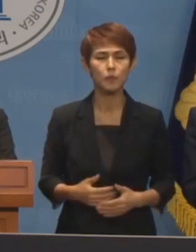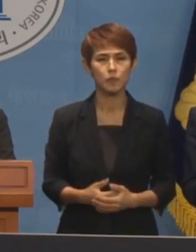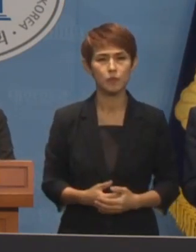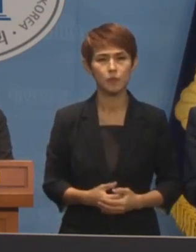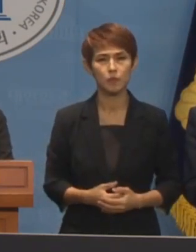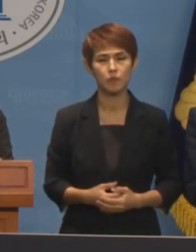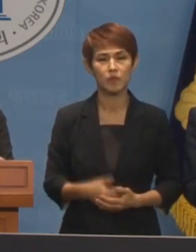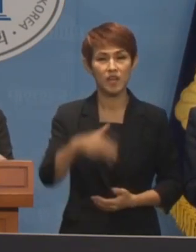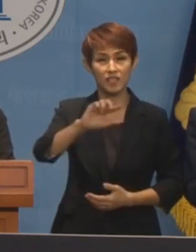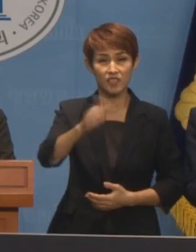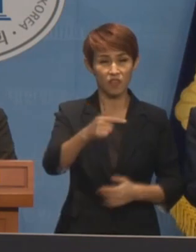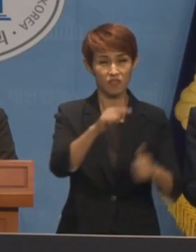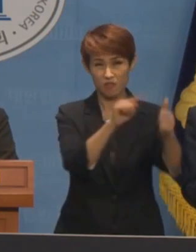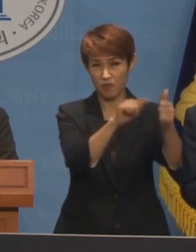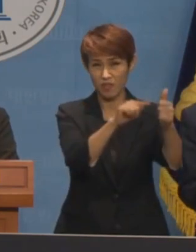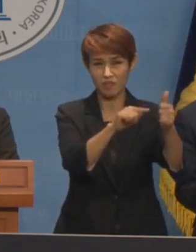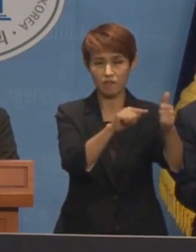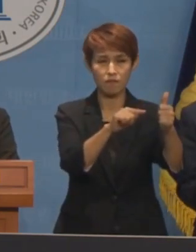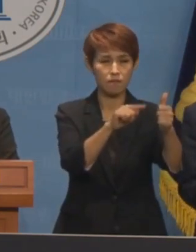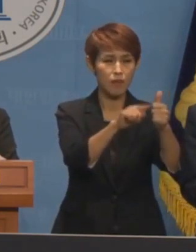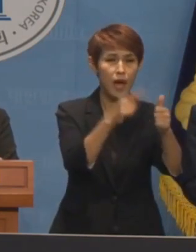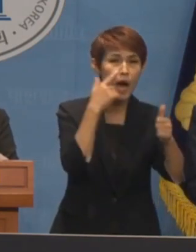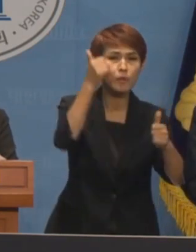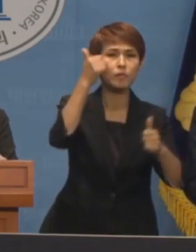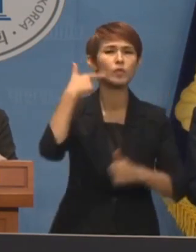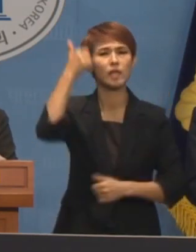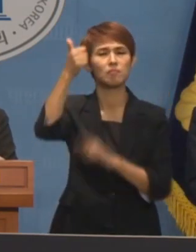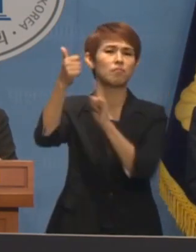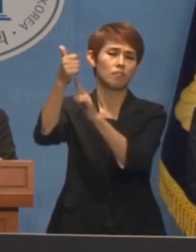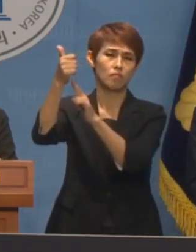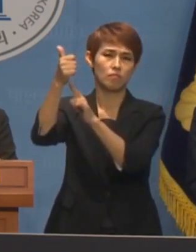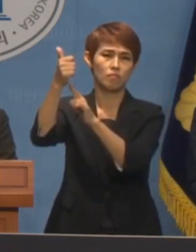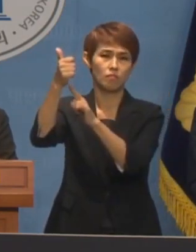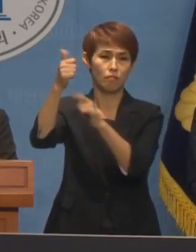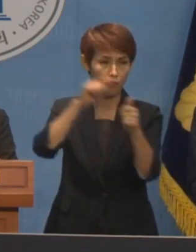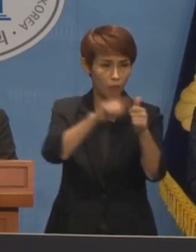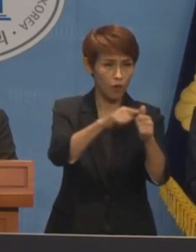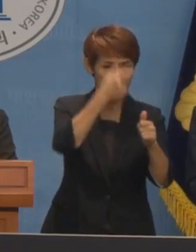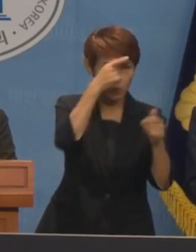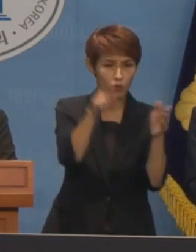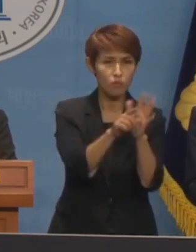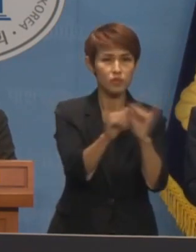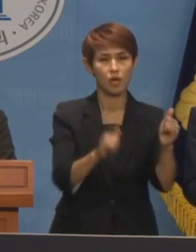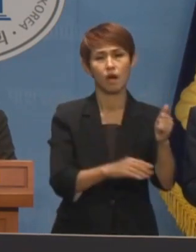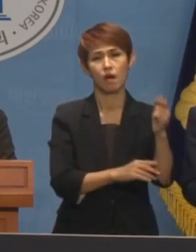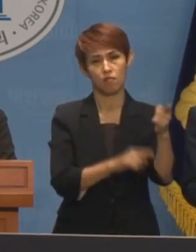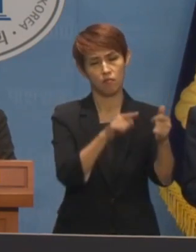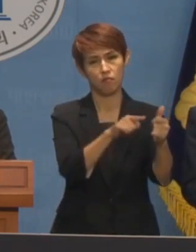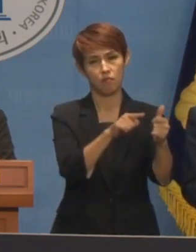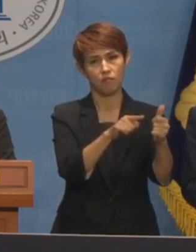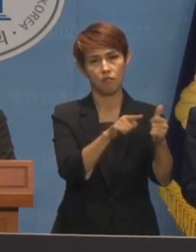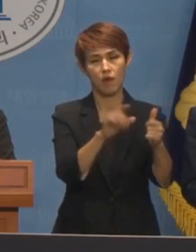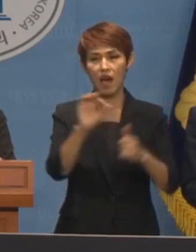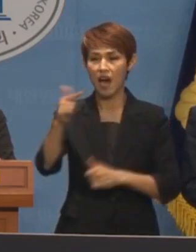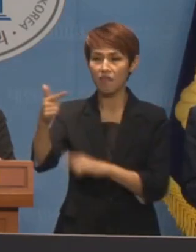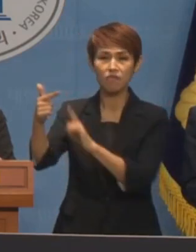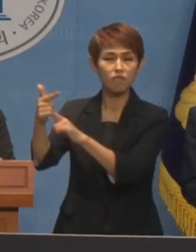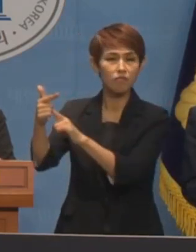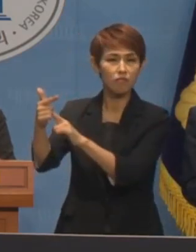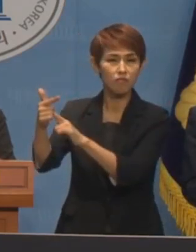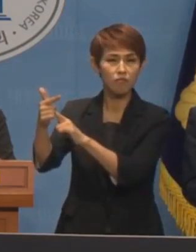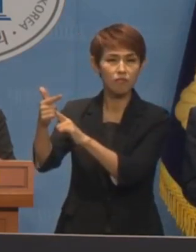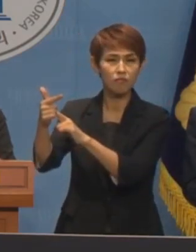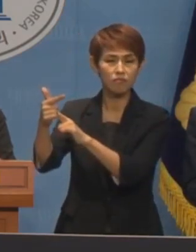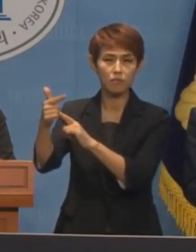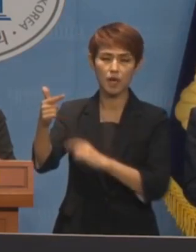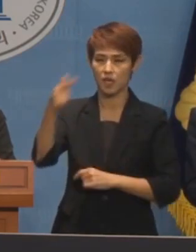특히 천하람 의원은 부친이 목사이시고 자신도 기독교 신자라고 말하면서 안창호 후보에게 대하여